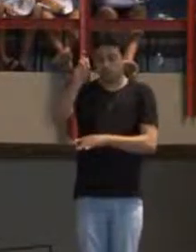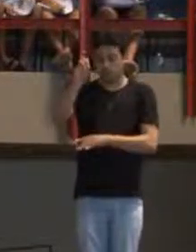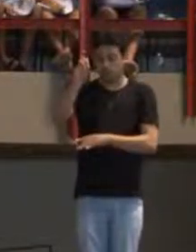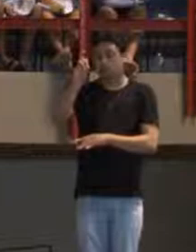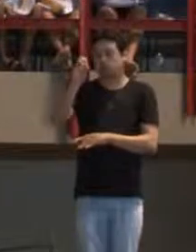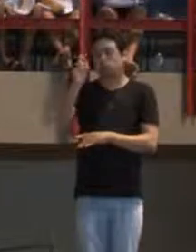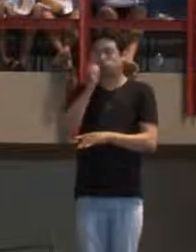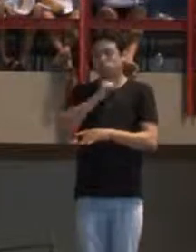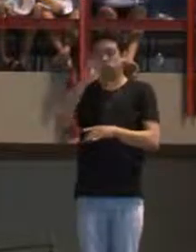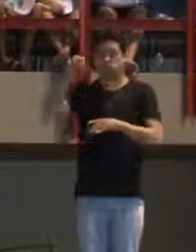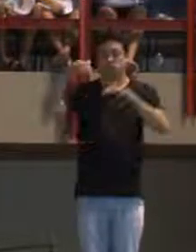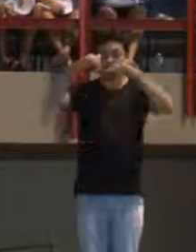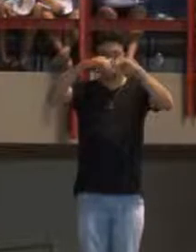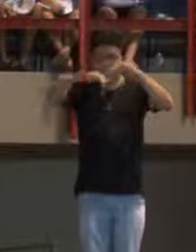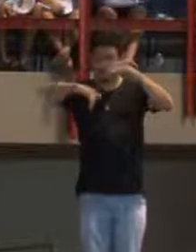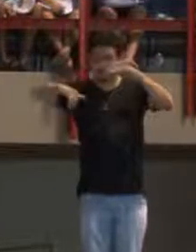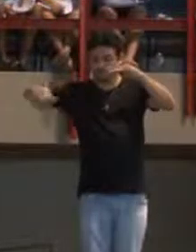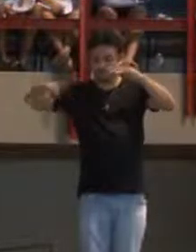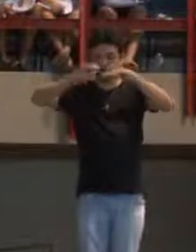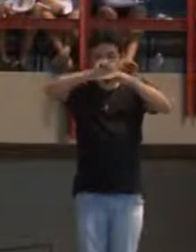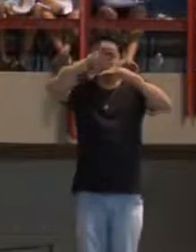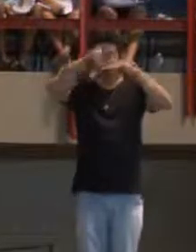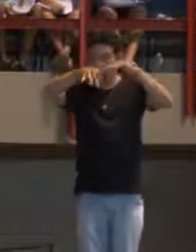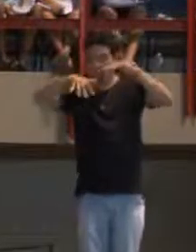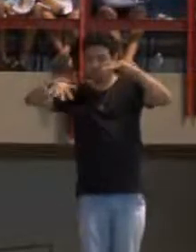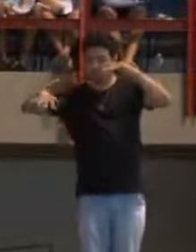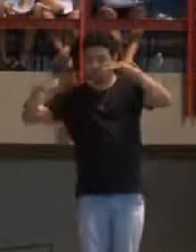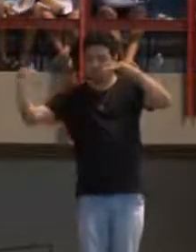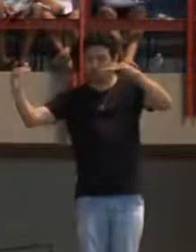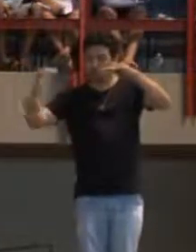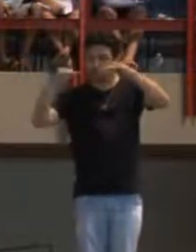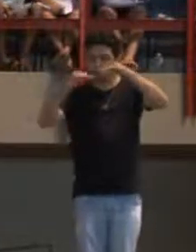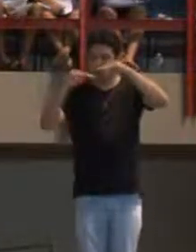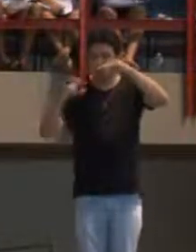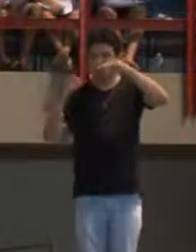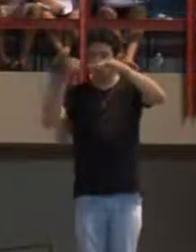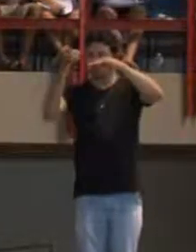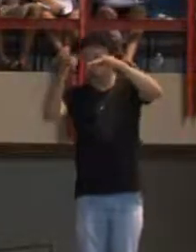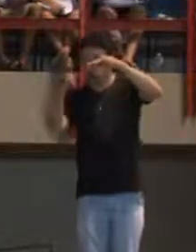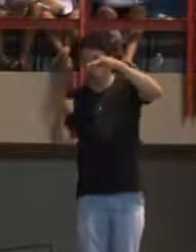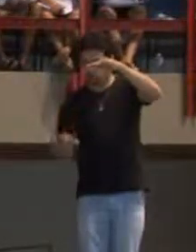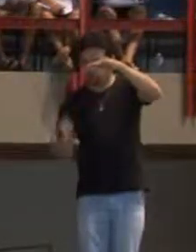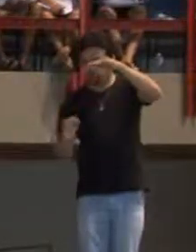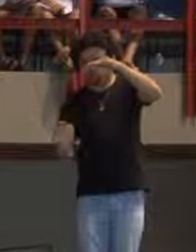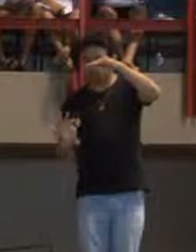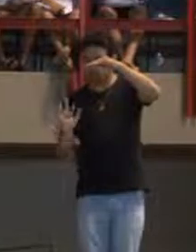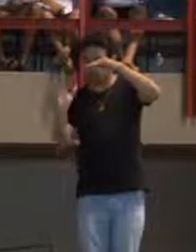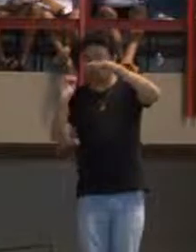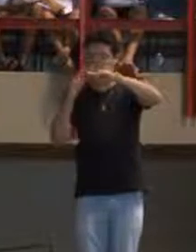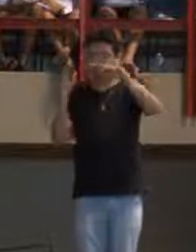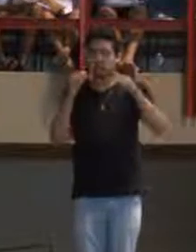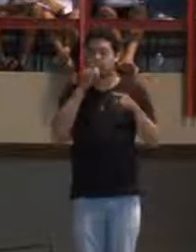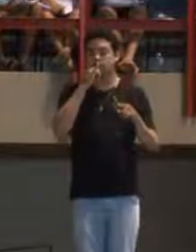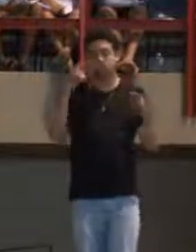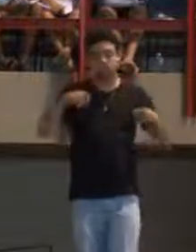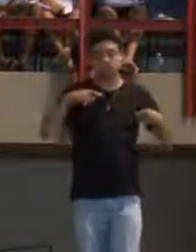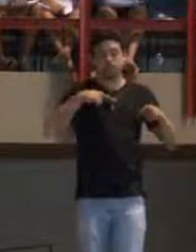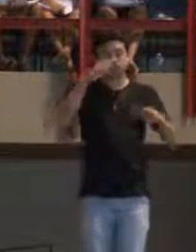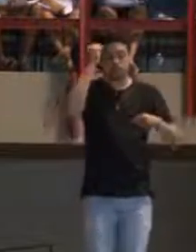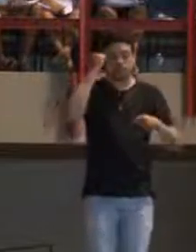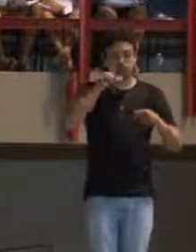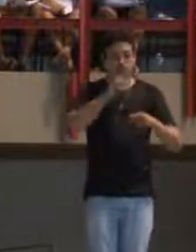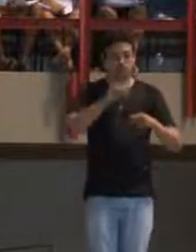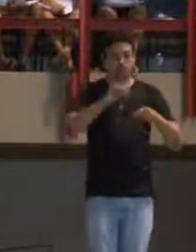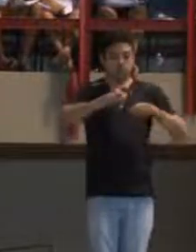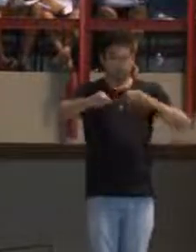lá no aterro sanitário. Evidentemente que é necessário aí que se faça uma coleta seletiva, né, para separar esse